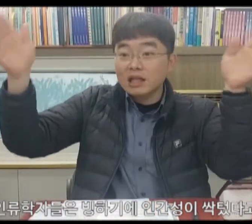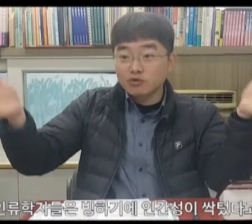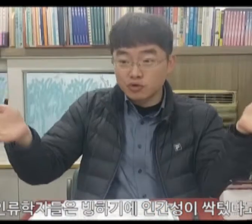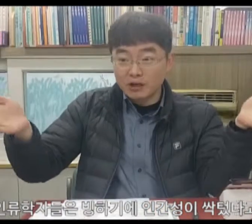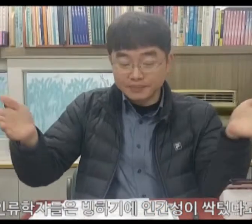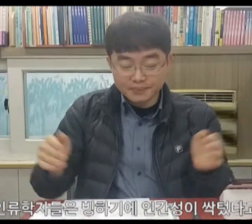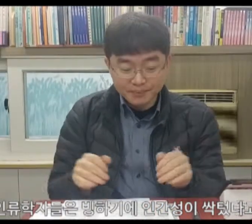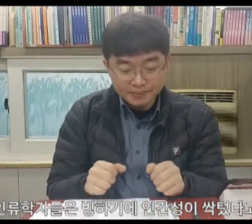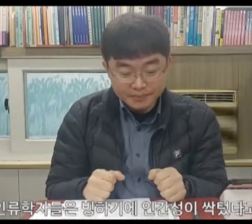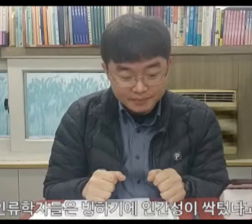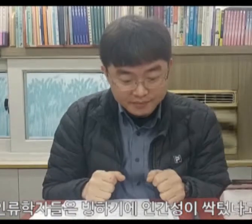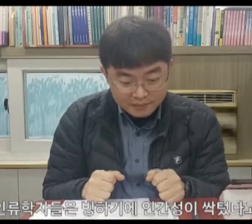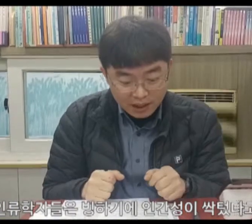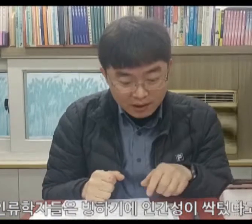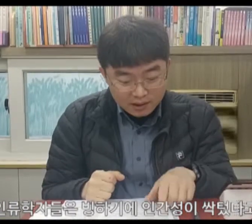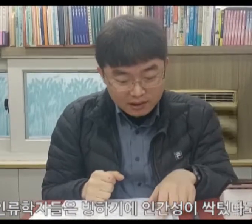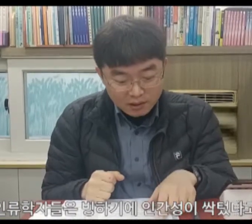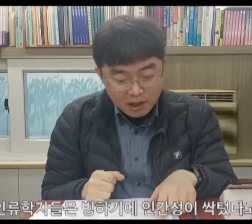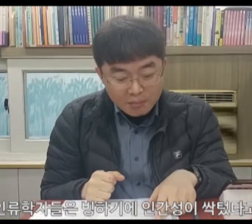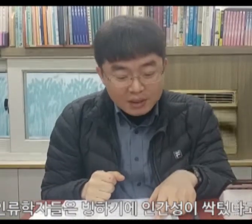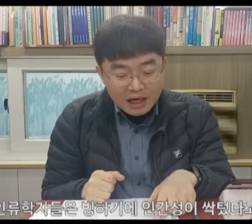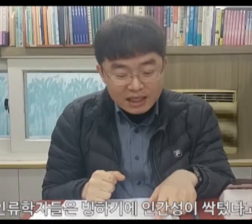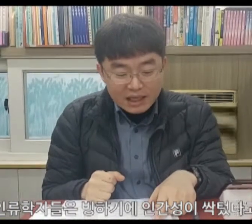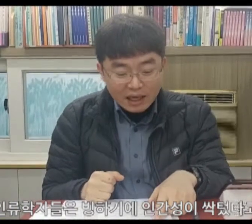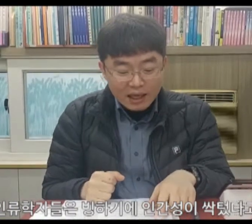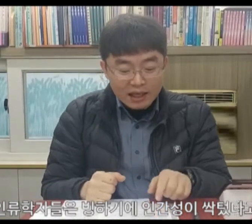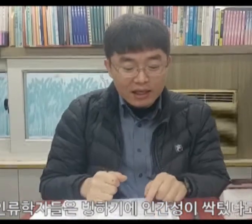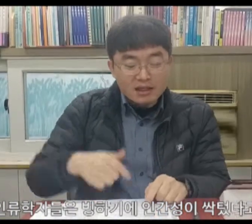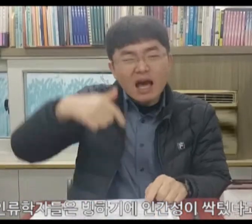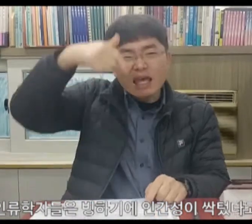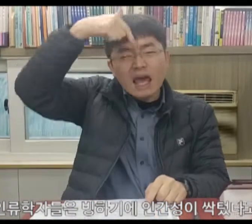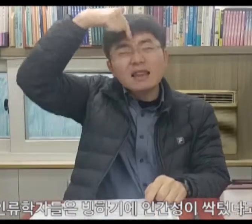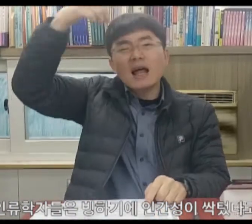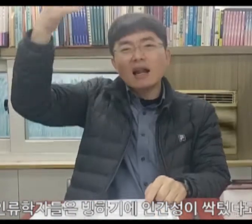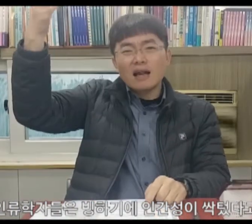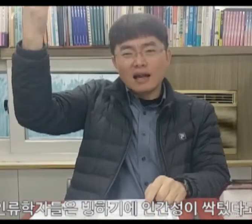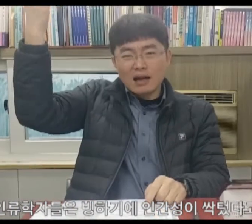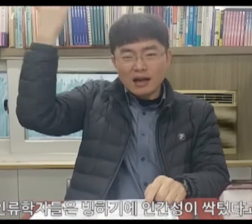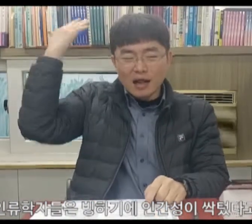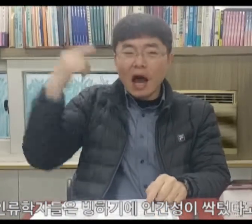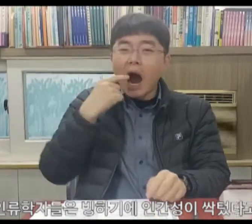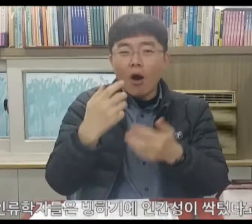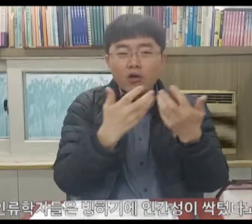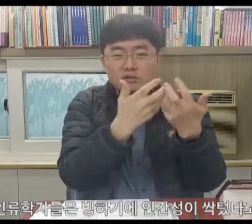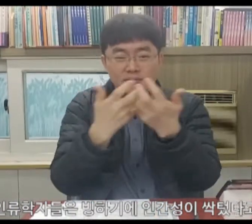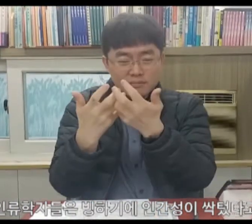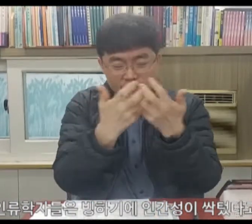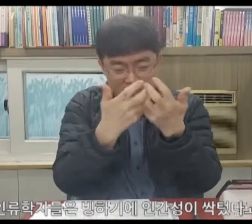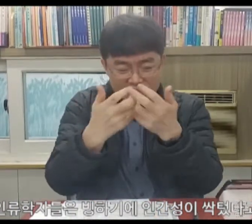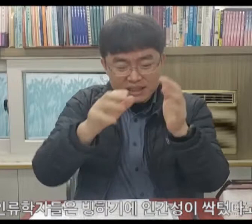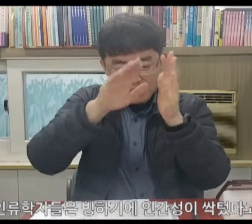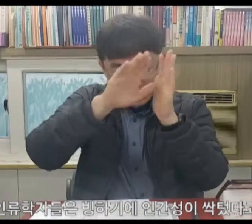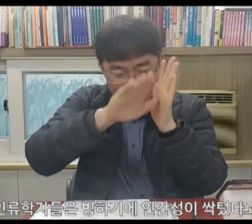닫아주는 거예요. 그래서 빙하기에 그래서 옛날 얼음 있을 때